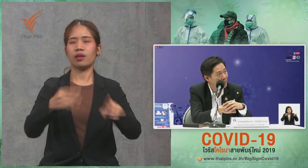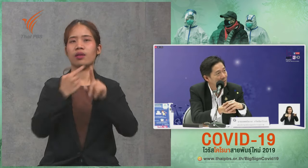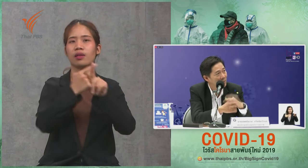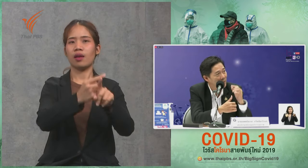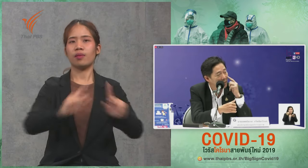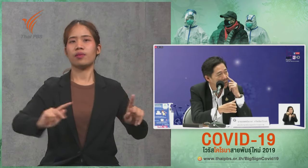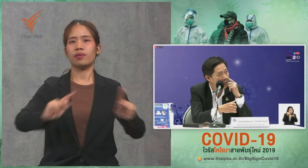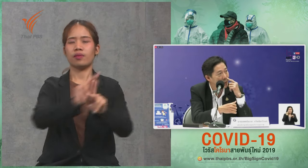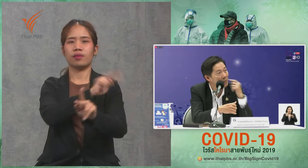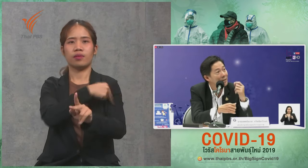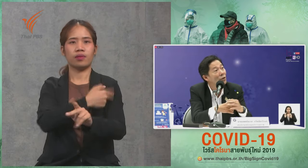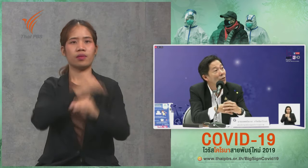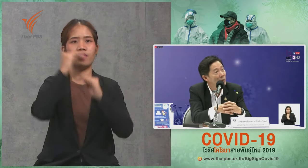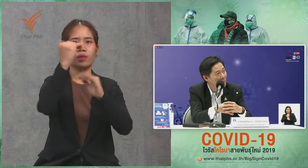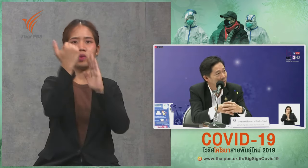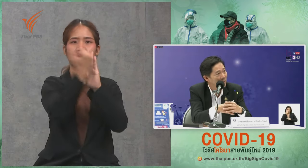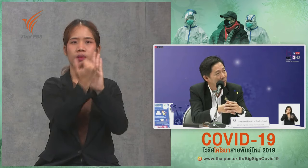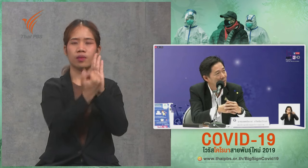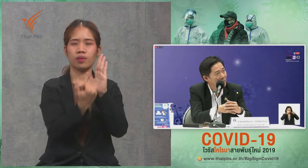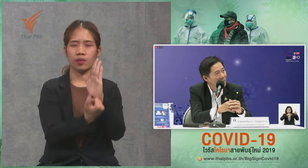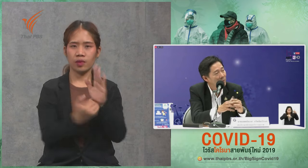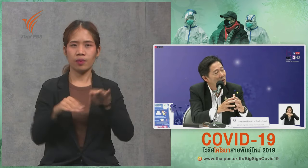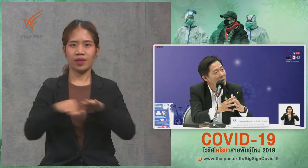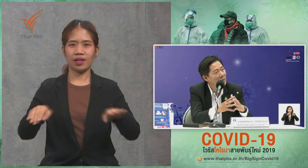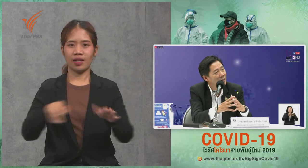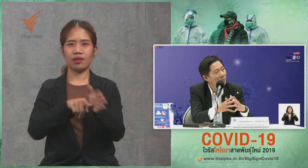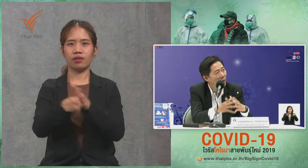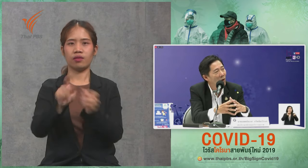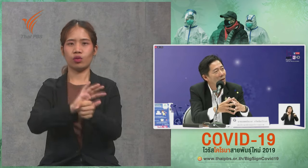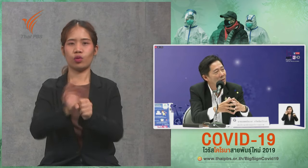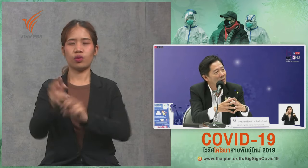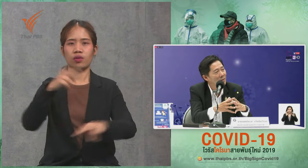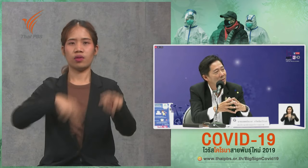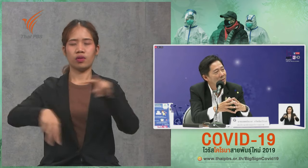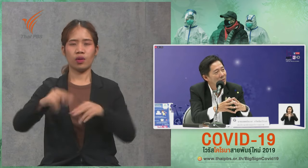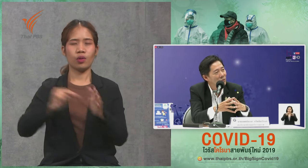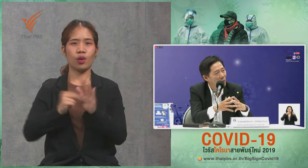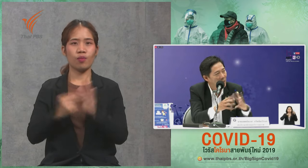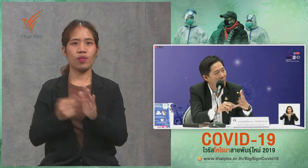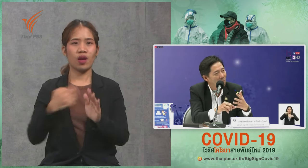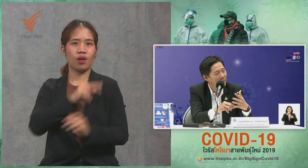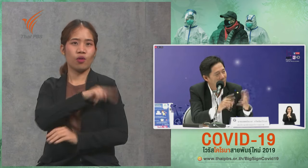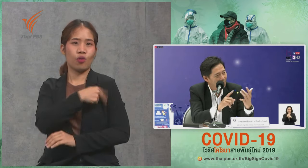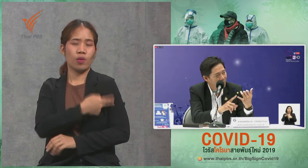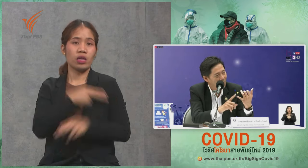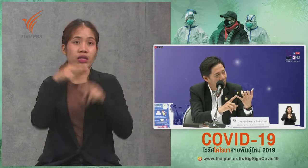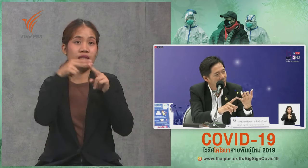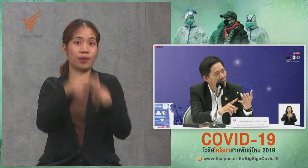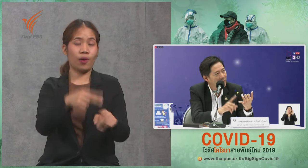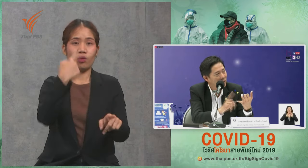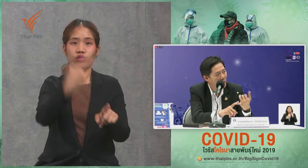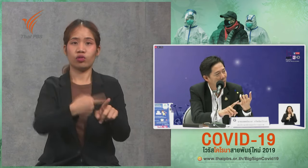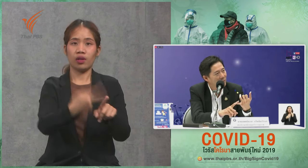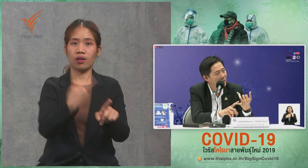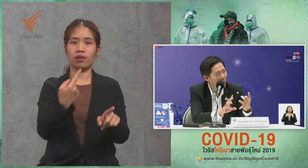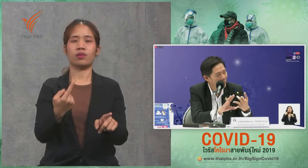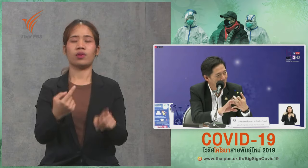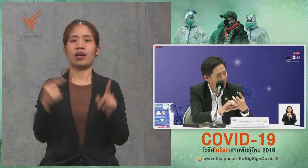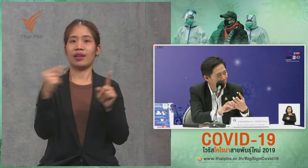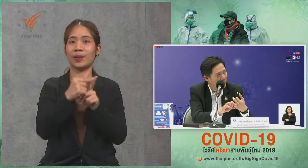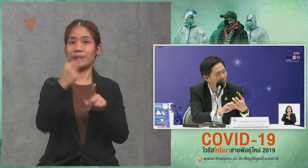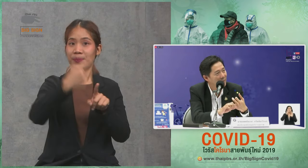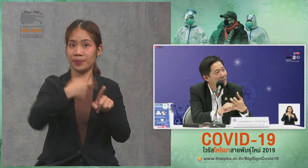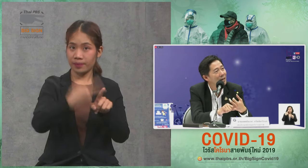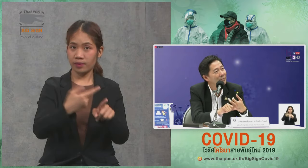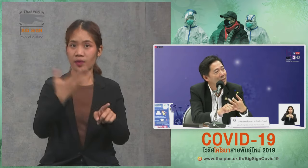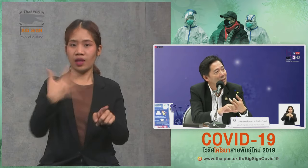ำหนดนะครับคือมาตรฐานการรักษาโควิดนะครับนี่เป็นโรงพยาบาลเฉพาะ ชั่วคราว1มันคำสำคัญชั่วคราว2เฉ